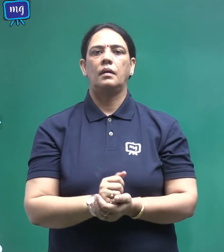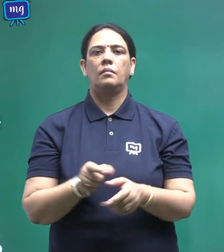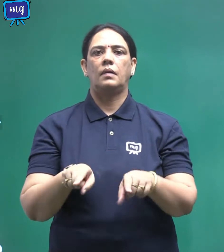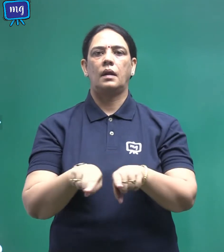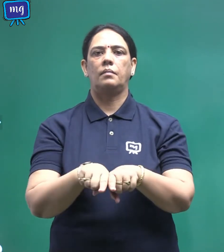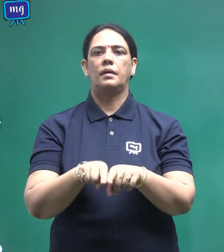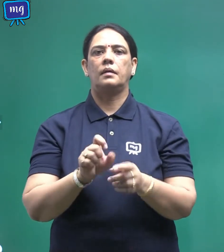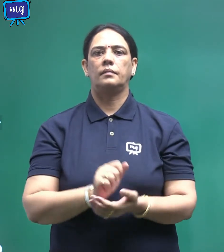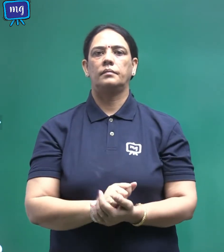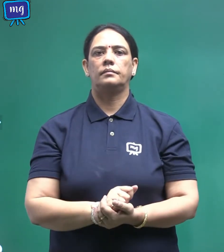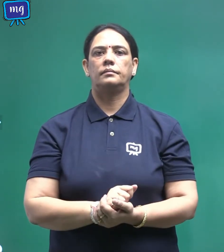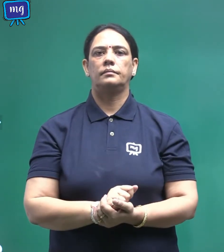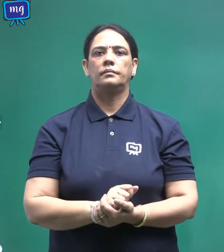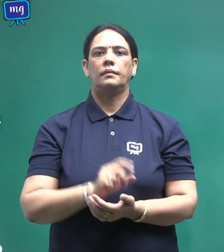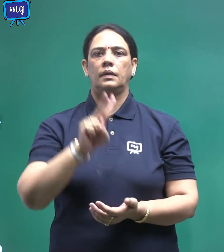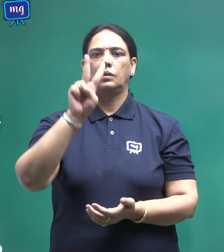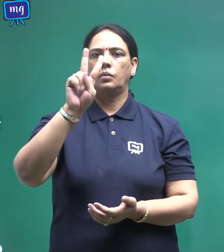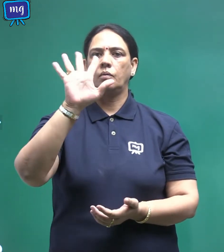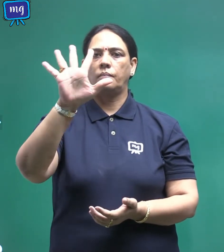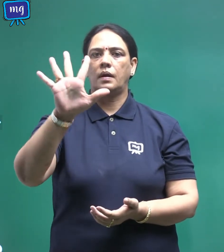बराबर 25,